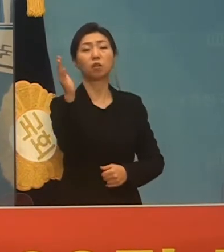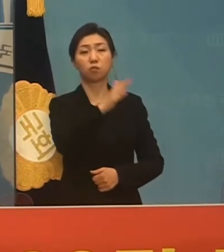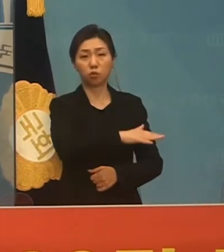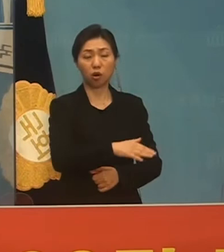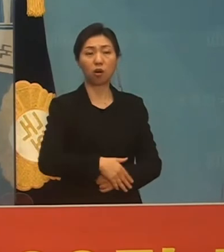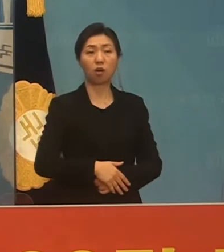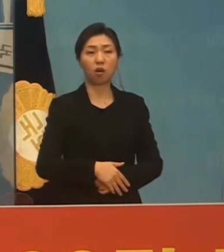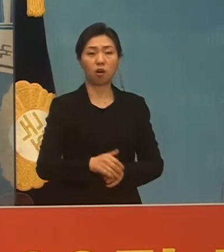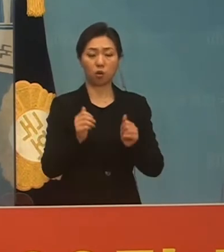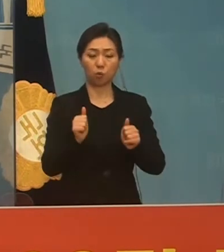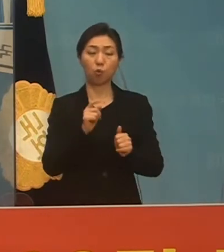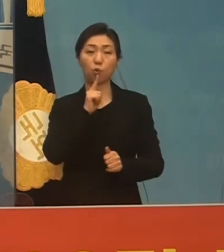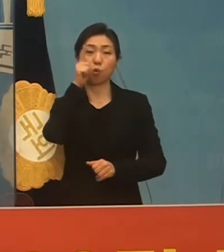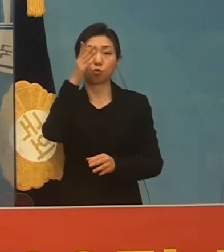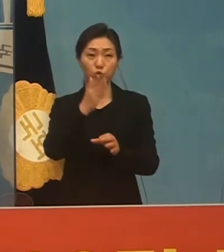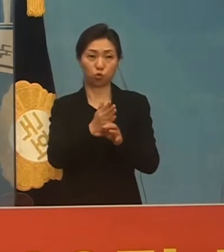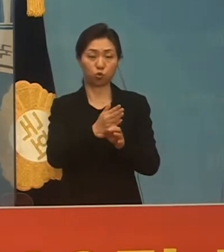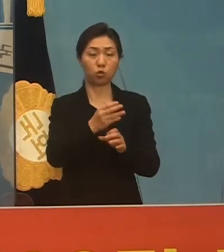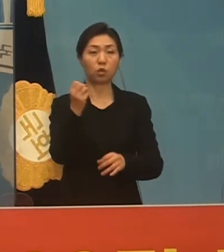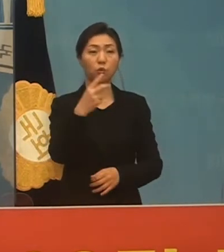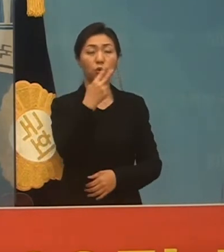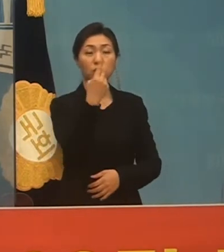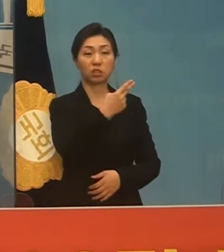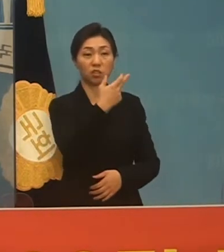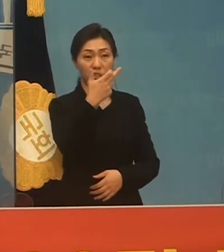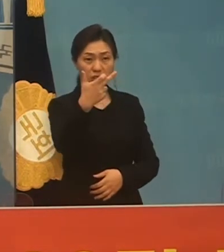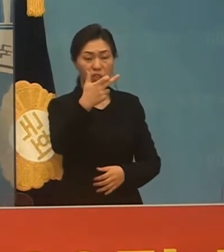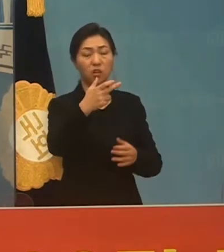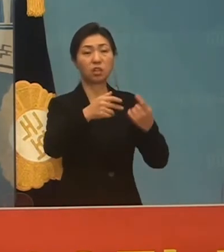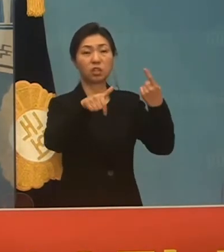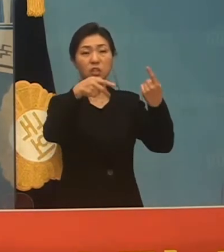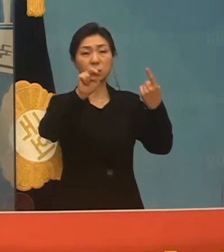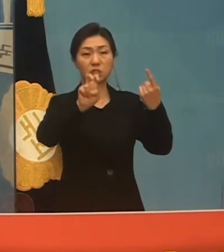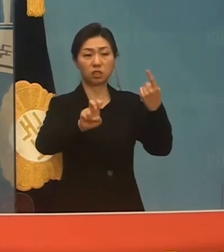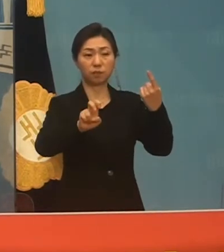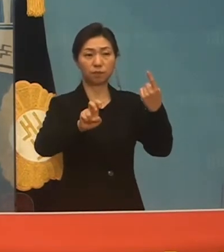중이었고 2021년 10월 7일 1심 선고에서